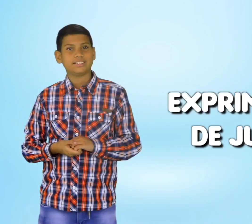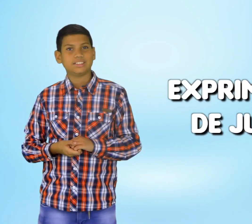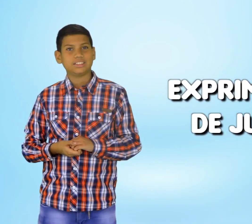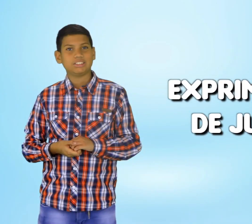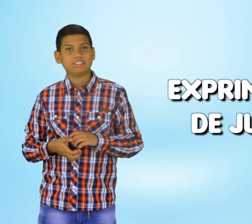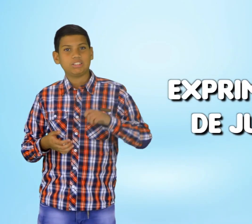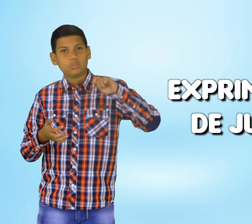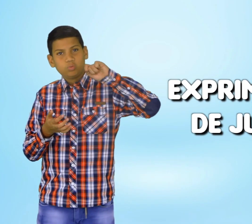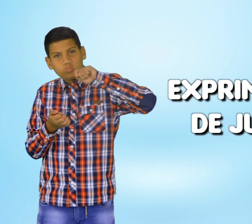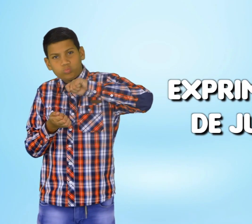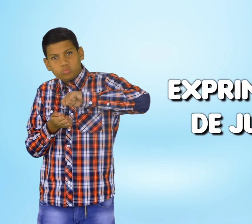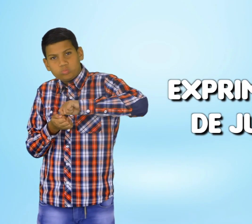Exprimidor de jugo.